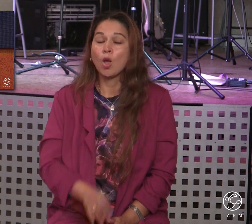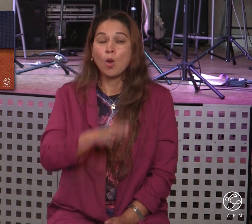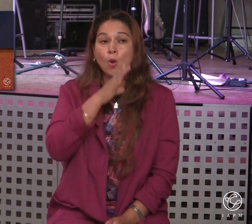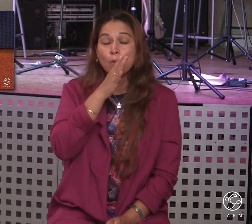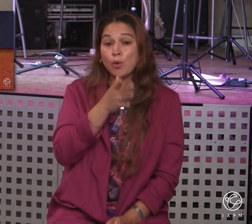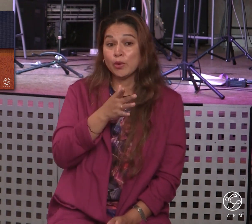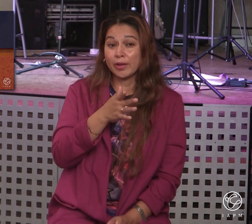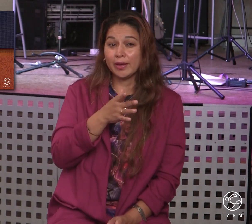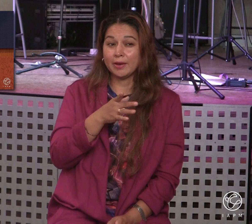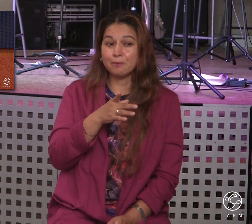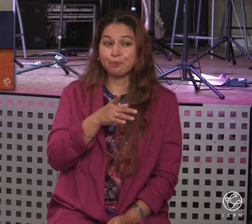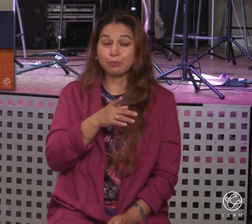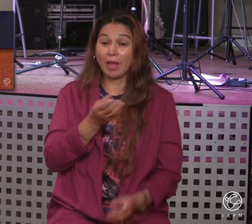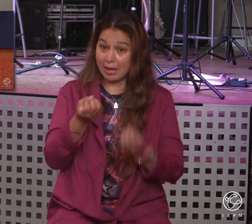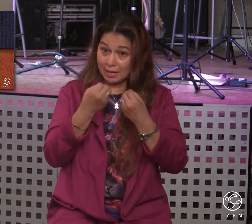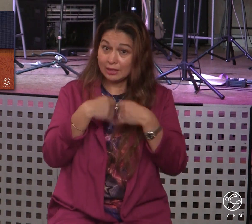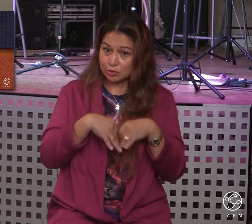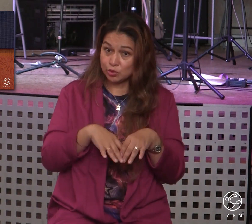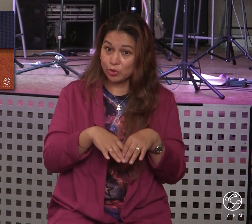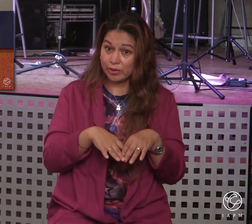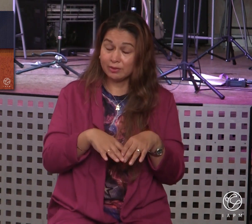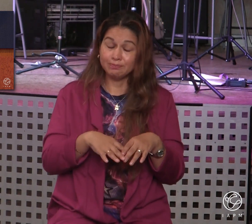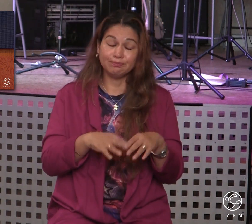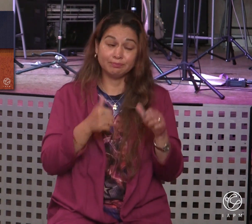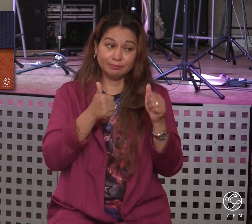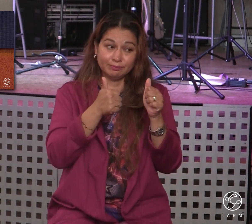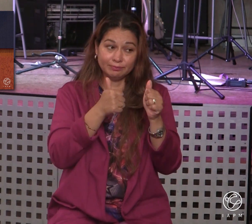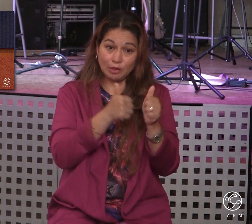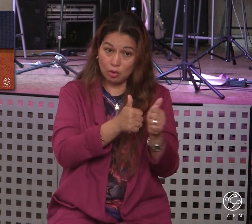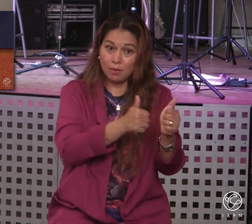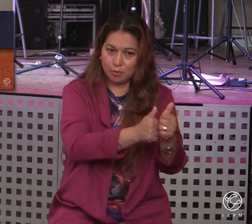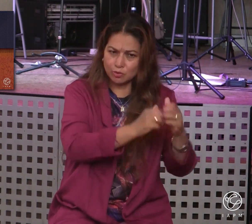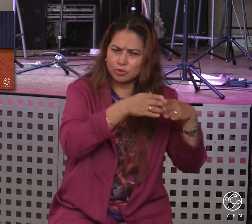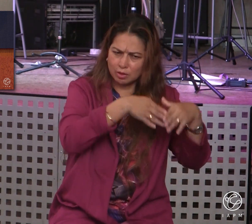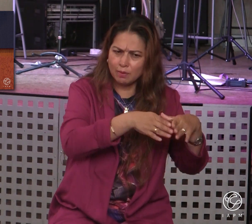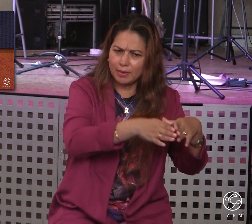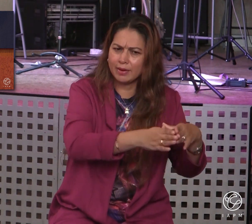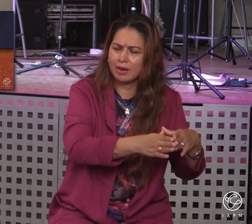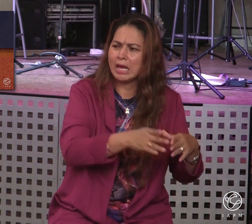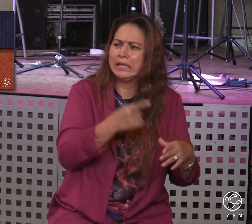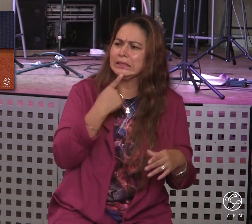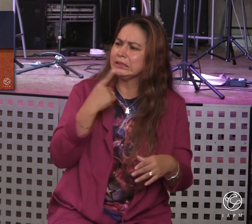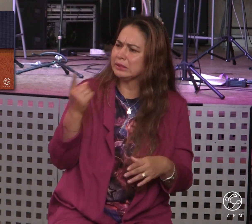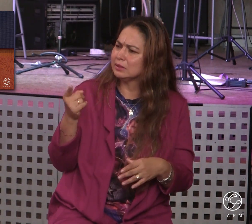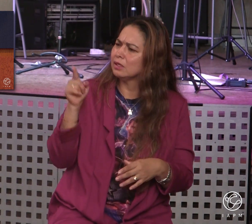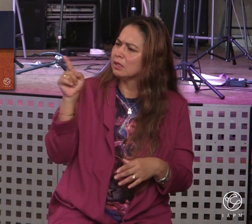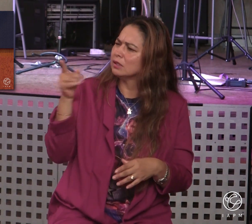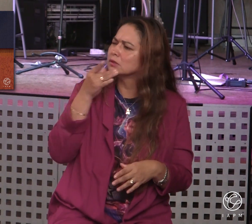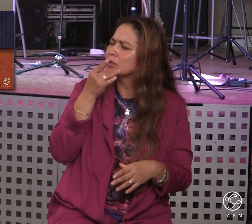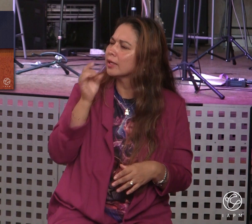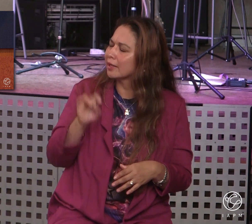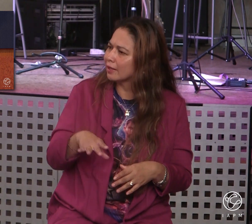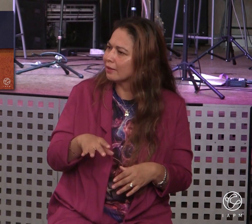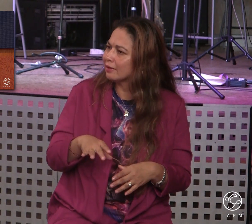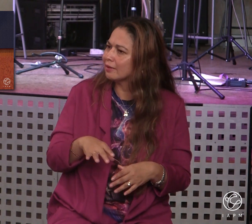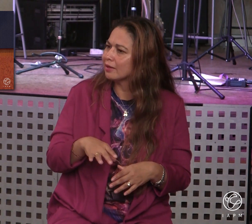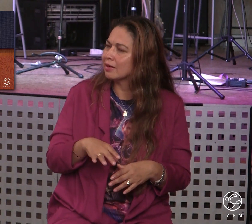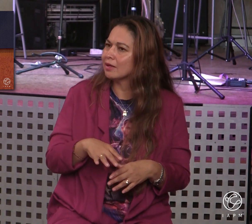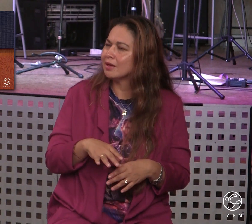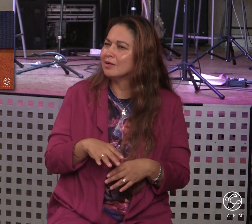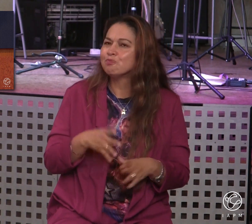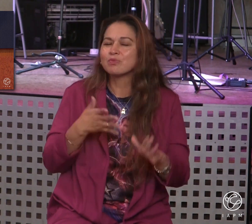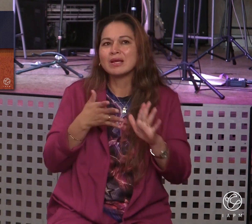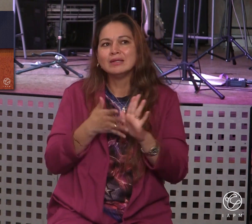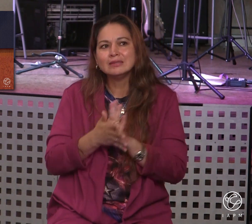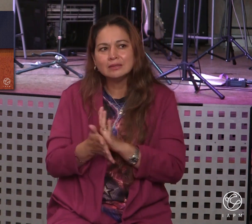es alguien? Pero espiritualmente, cuando hacemos una pregunta de identidad, nos